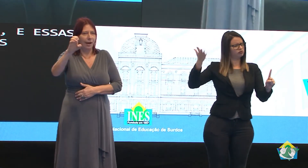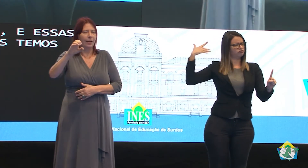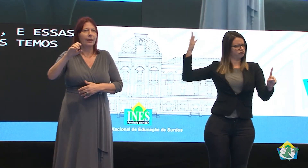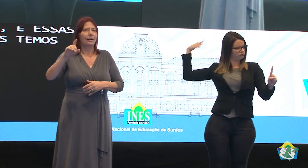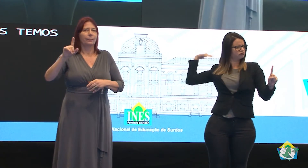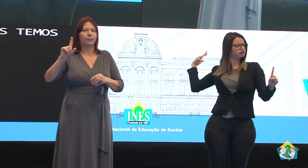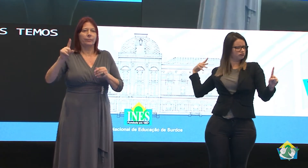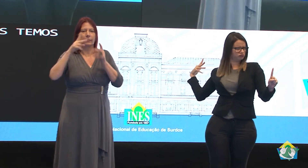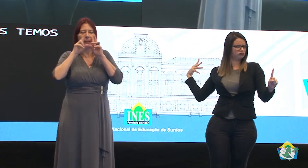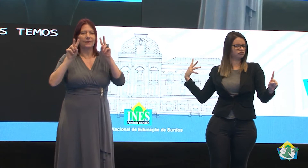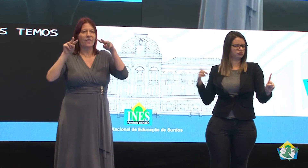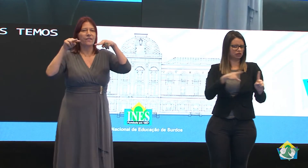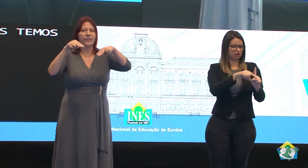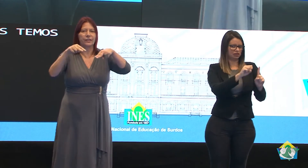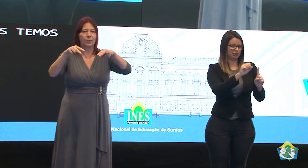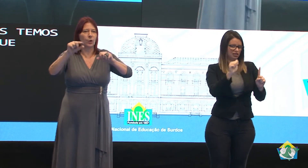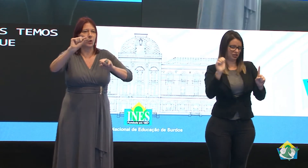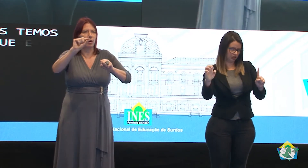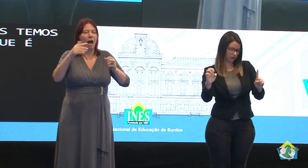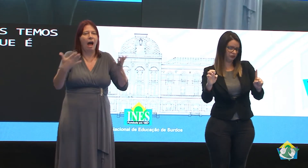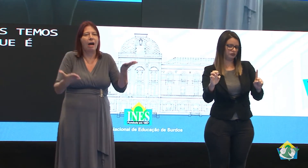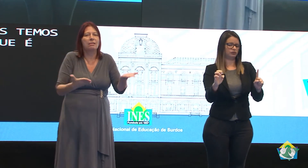SAI,